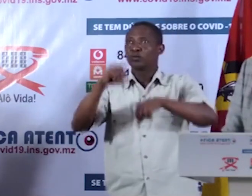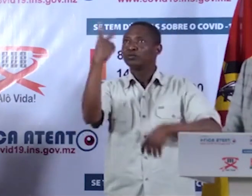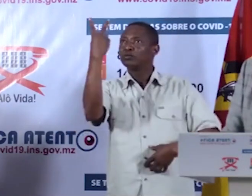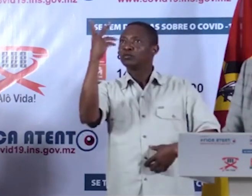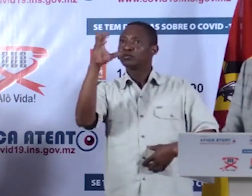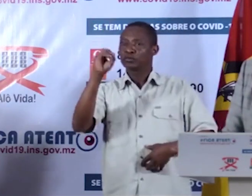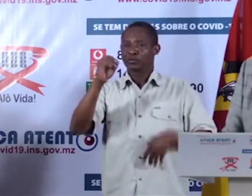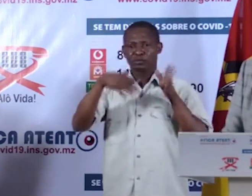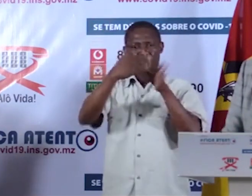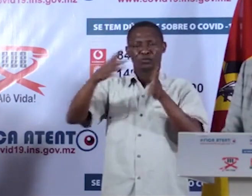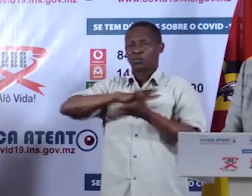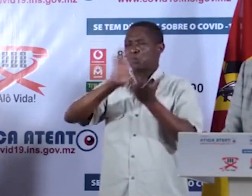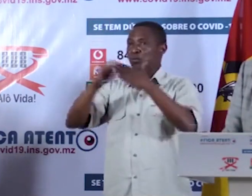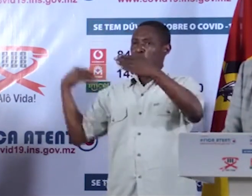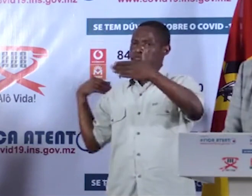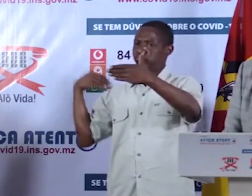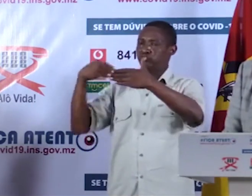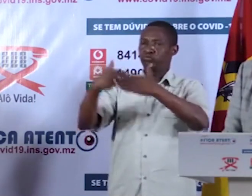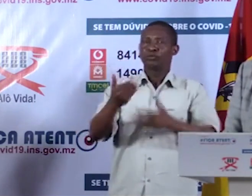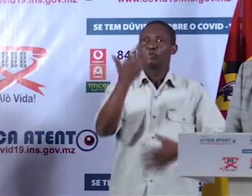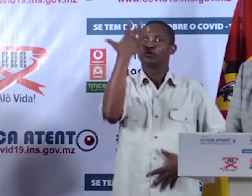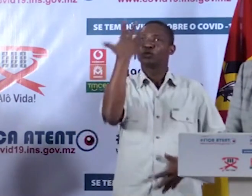tínhamos um total de